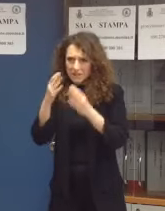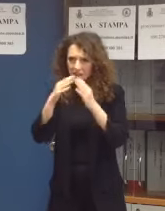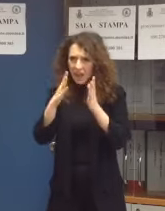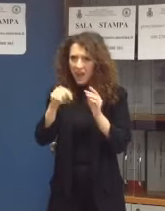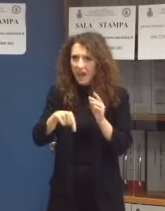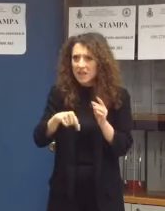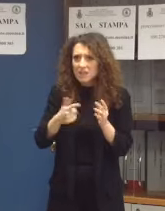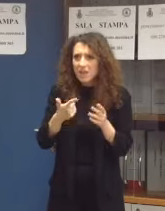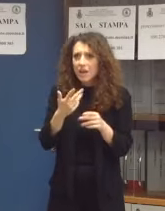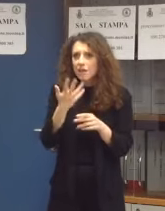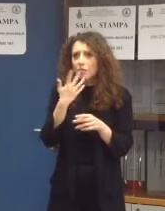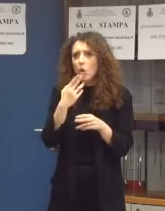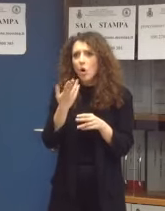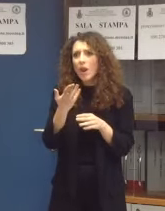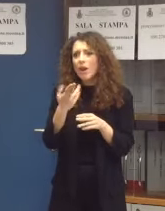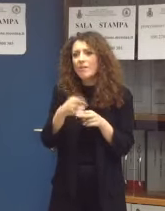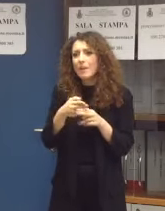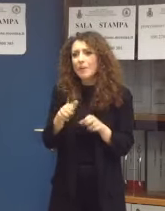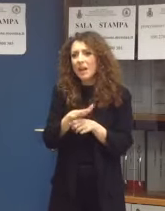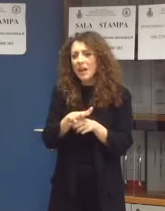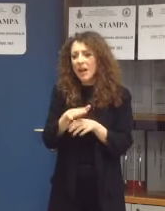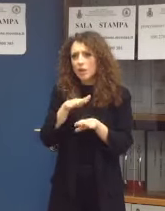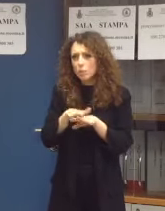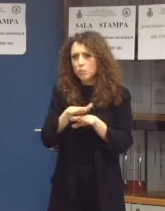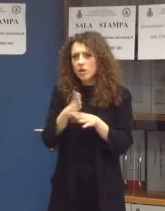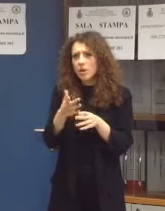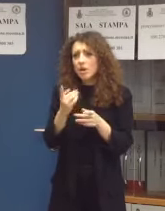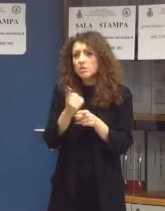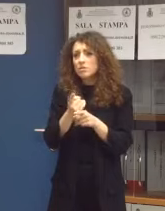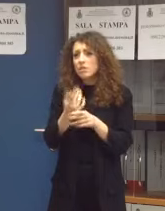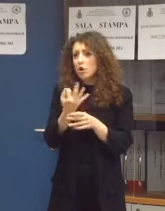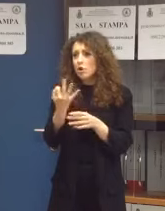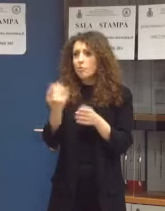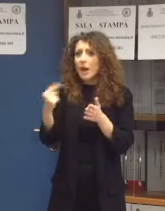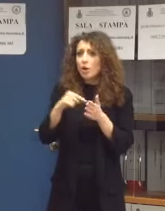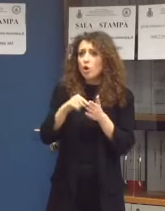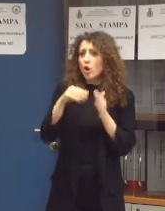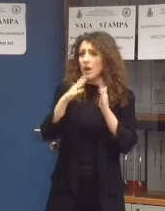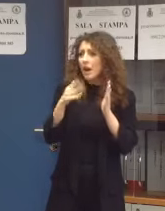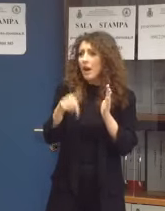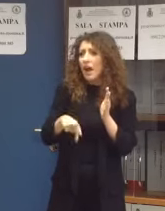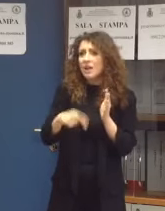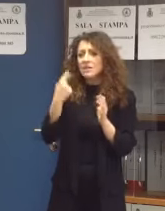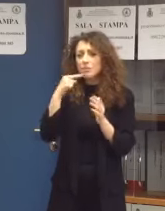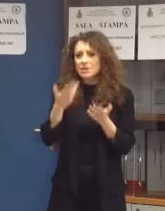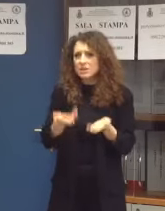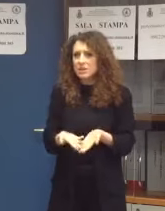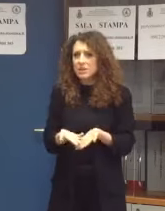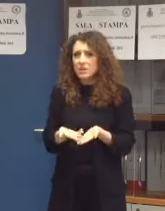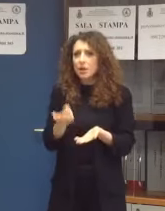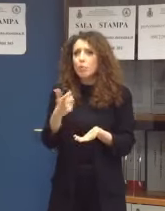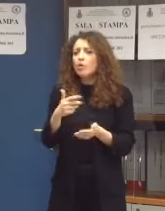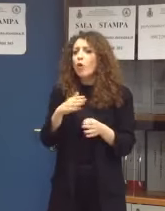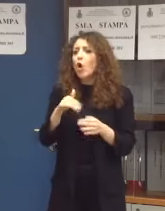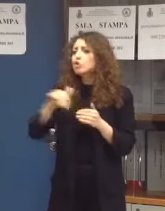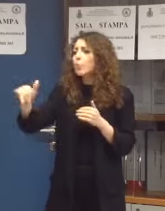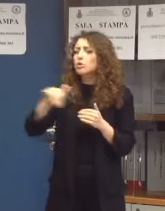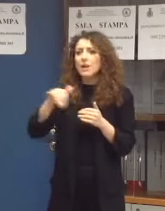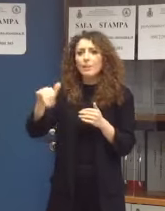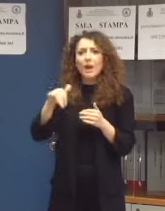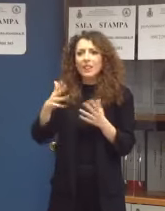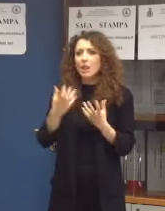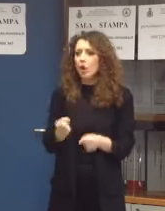Card, dovete necessariamente tornare qui e poterlo utilizzare, perché gli spostamenti non sono ammissibili. Io non entro in merito a quelle